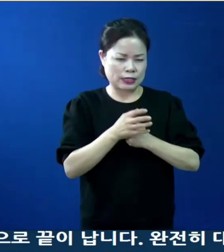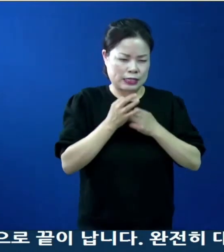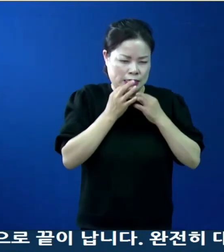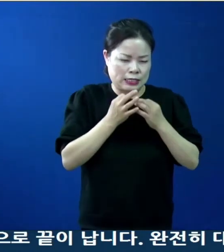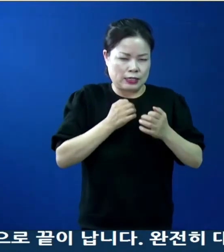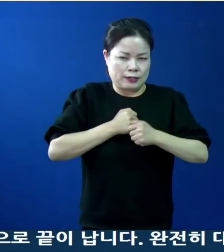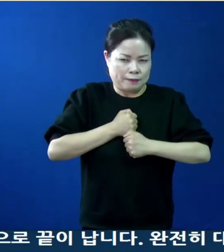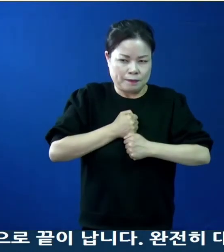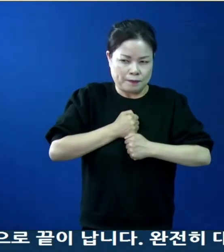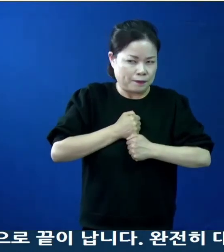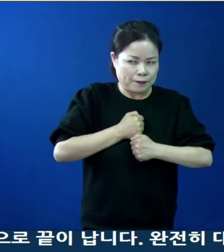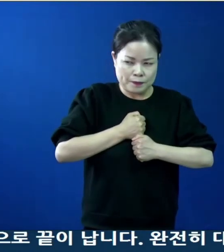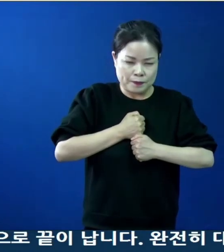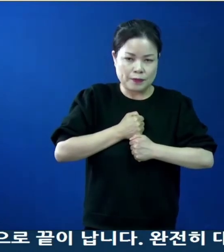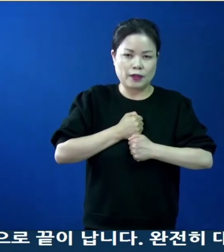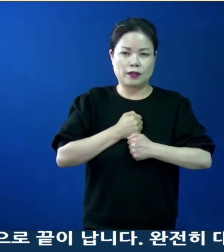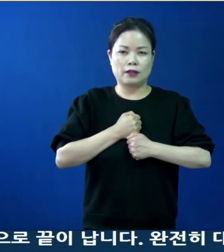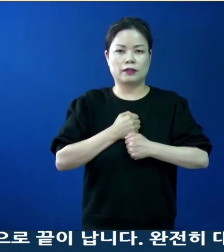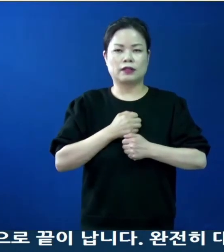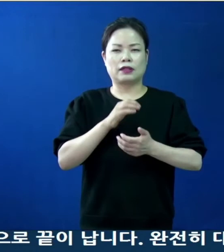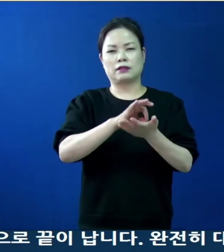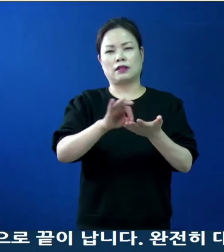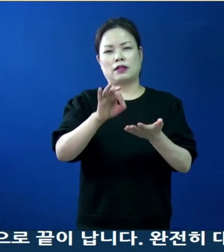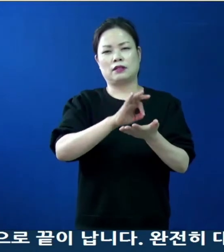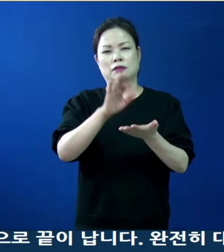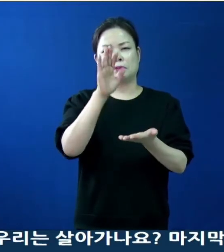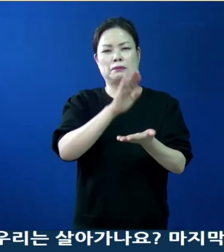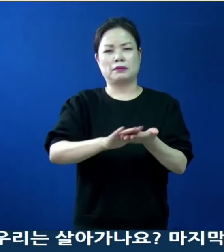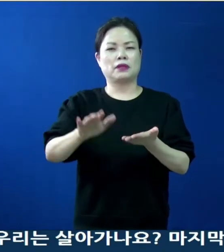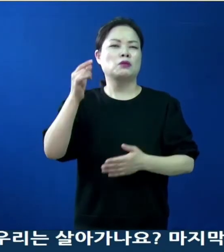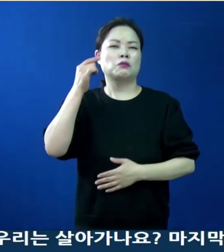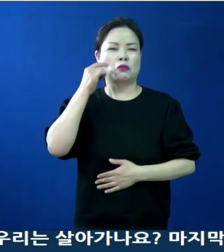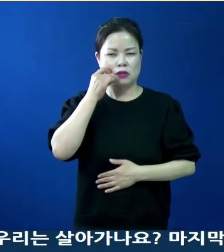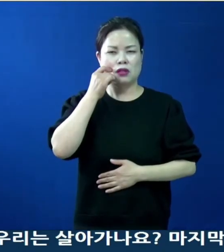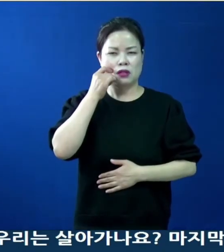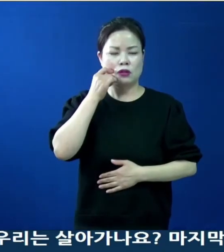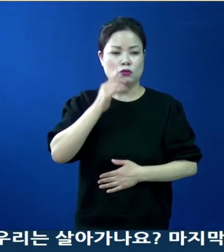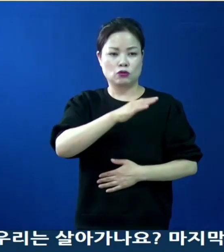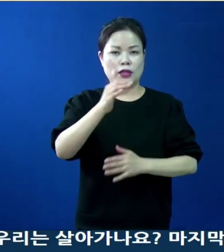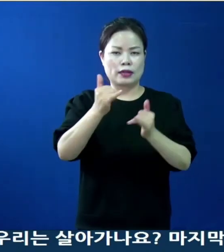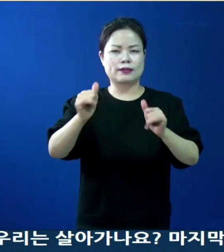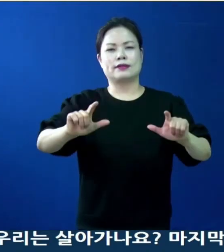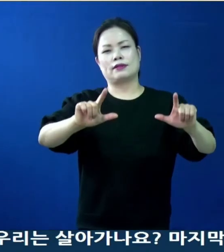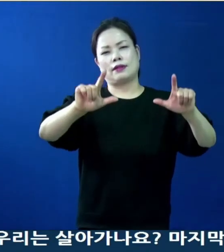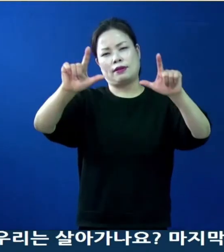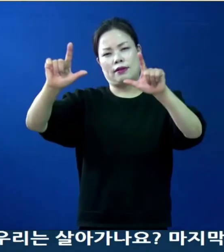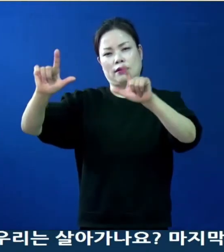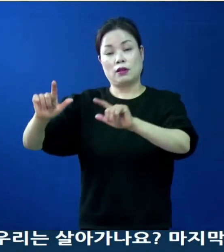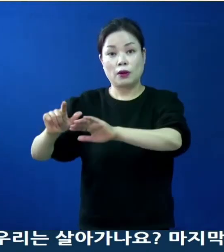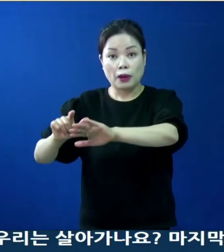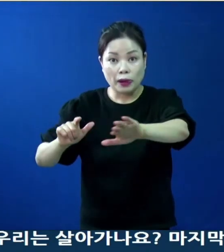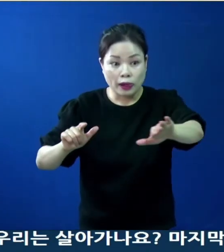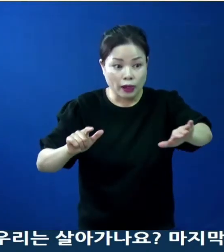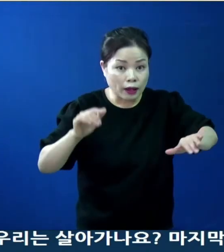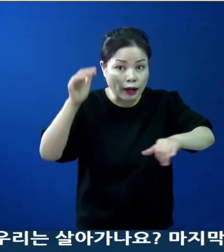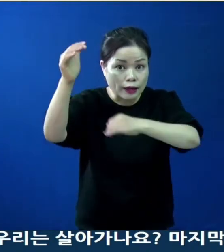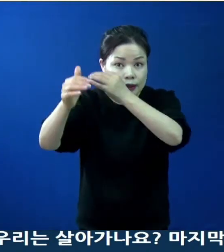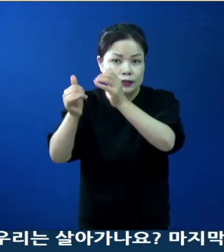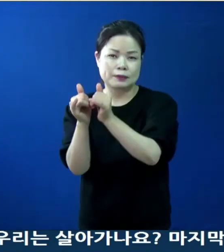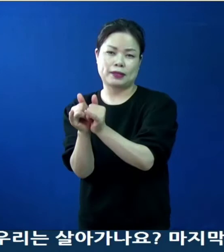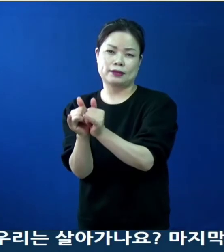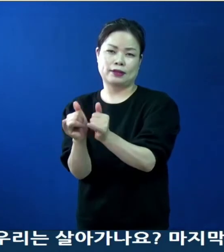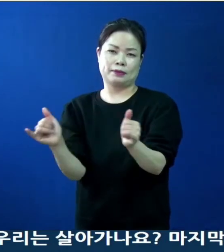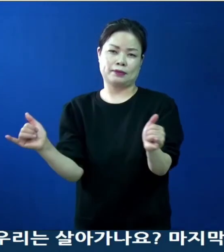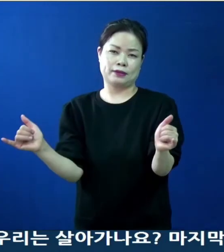돼요. 그리고 그거 다 쓰지도 못하는 것이 우리의 인생입니다. 우리는 하나님의